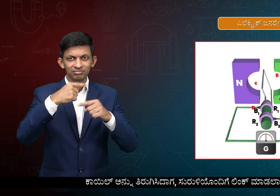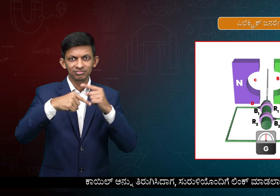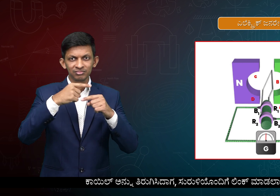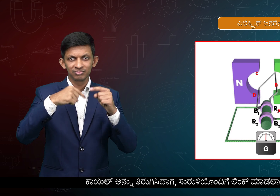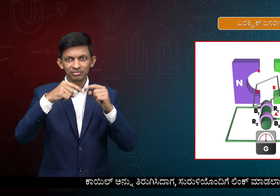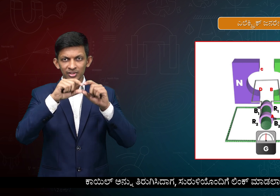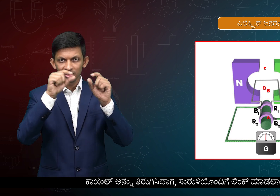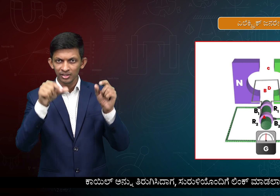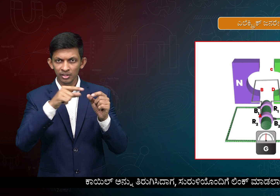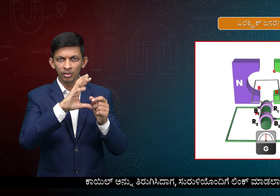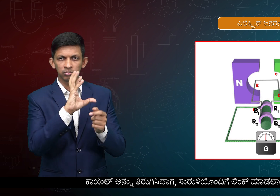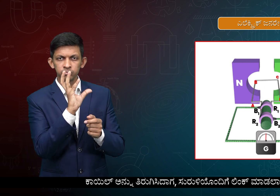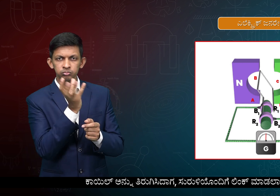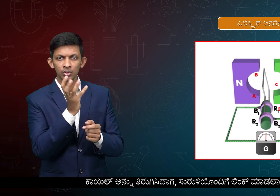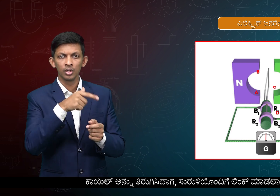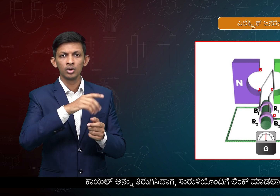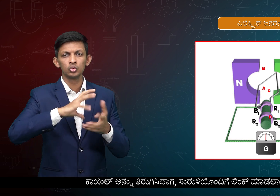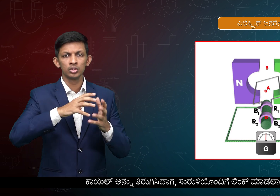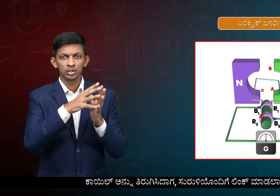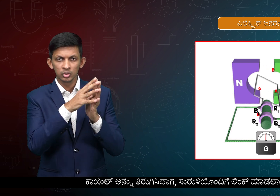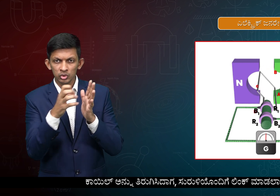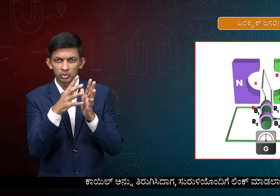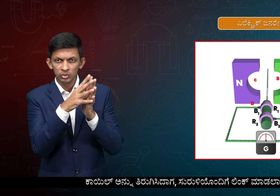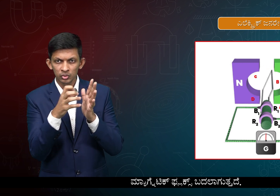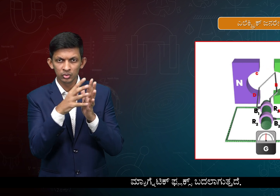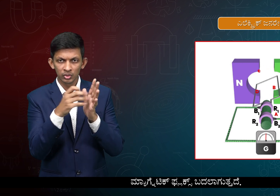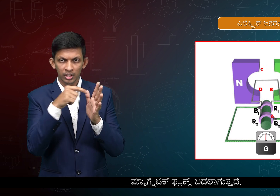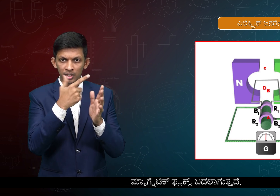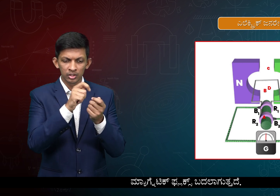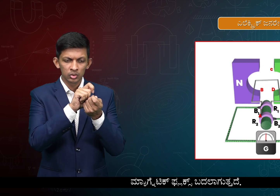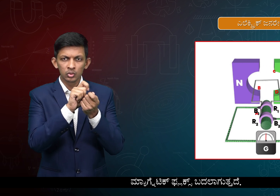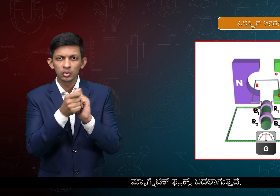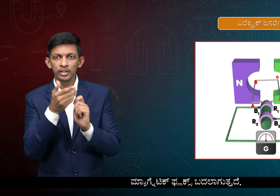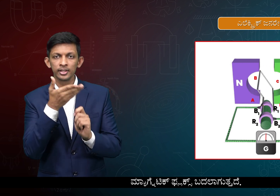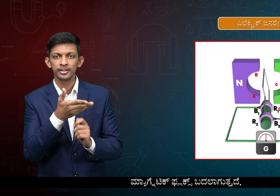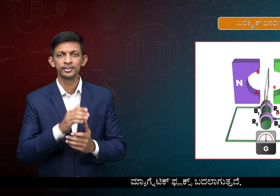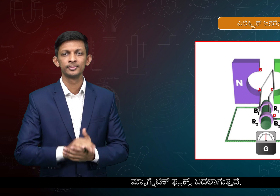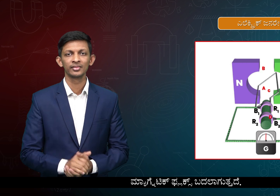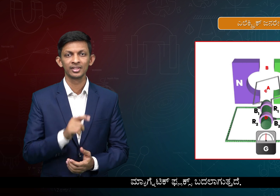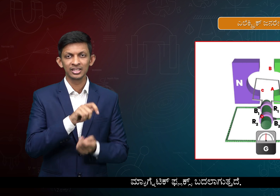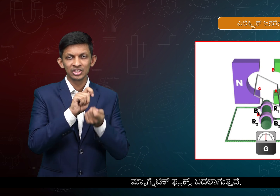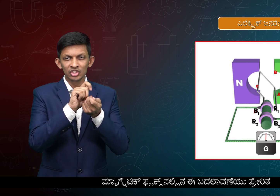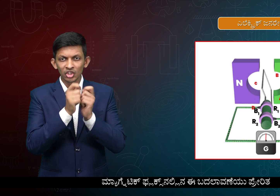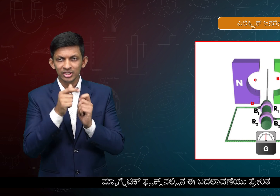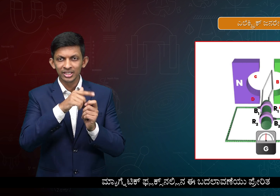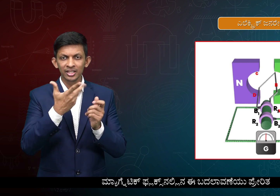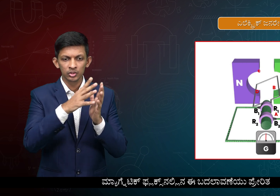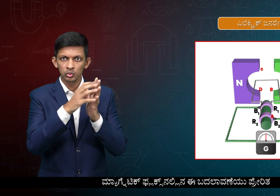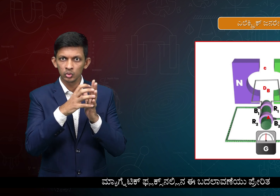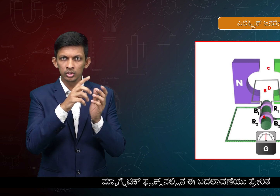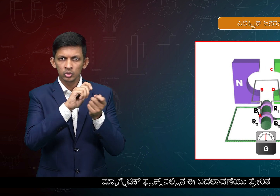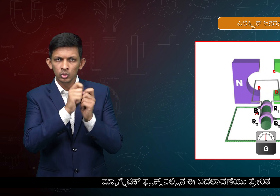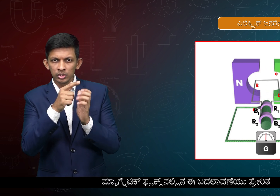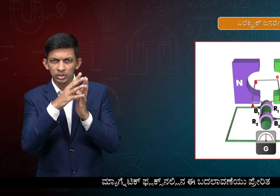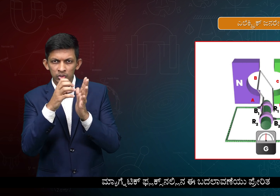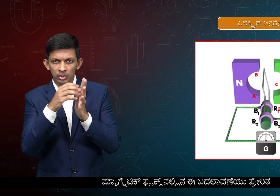ಕಾಯಿಲ್ ಅನ್ನು ತಿರುಗಿಸಿದಾಗ ಸುರುಳಿಯೊಂದಿಗೆ ಲಿಂಕ್ ಮಾಡಲಾದ ಮ್ಯಾಗ್ನೆಟಿಕ್ ಫ್ಲಕ್ಸ್ ಬದಲಾಗುತ್ತದೆ. ಮ್ಯಾಗ್ನೆಟಿಕ್